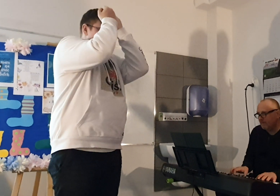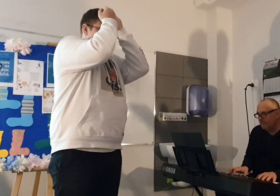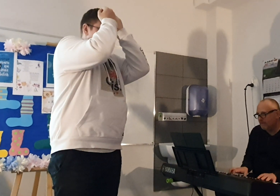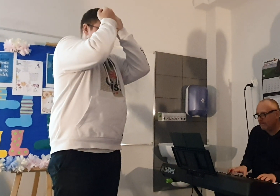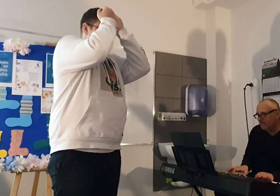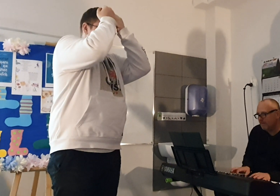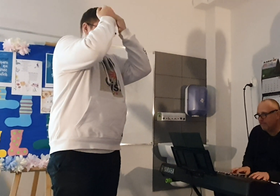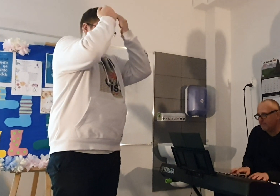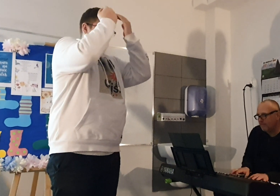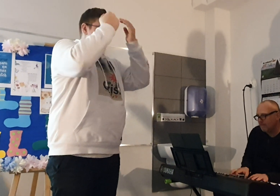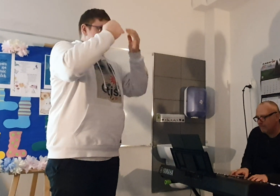brzuchem.